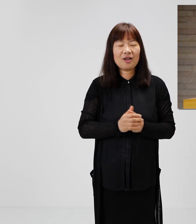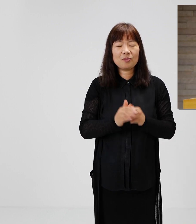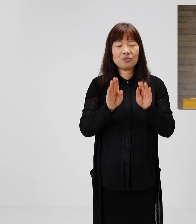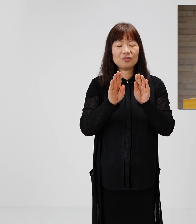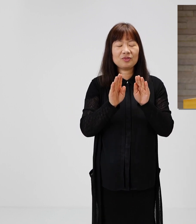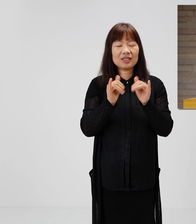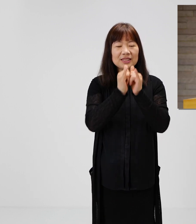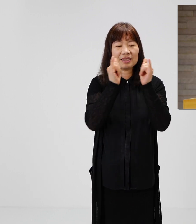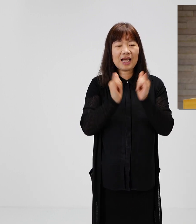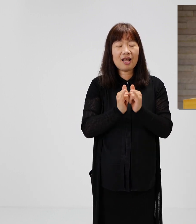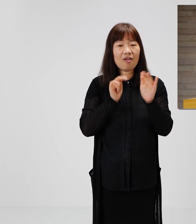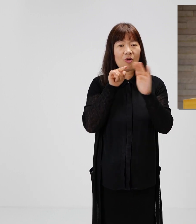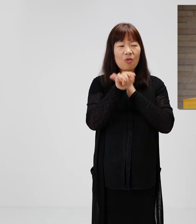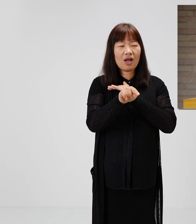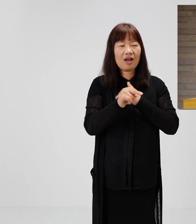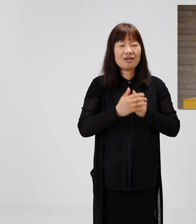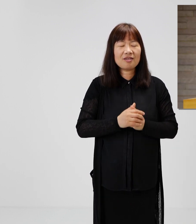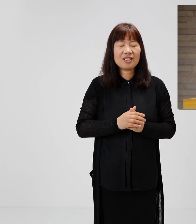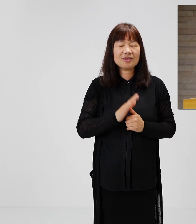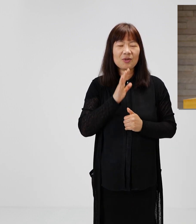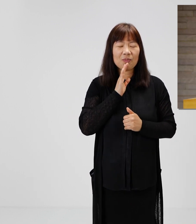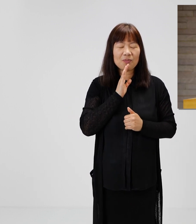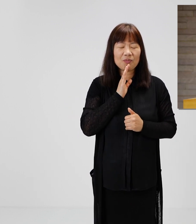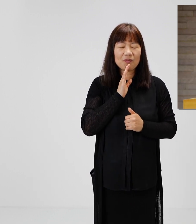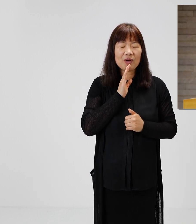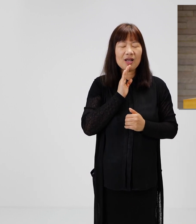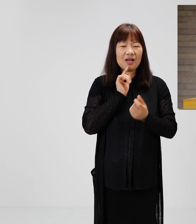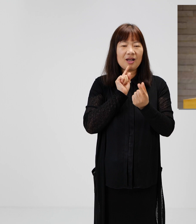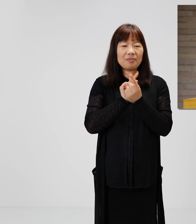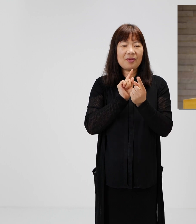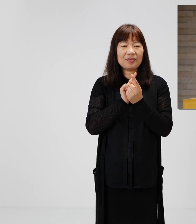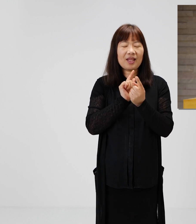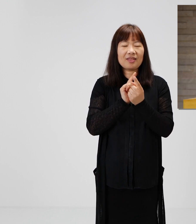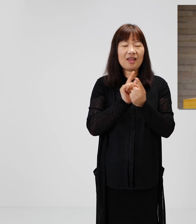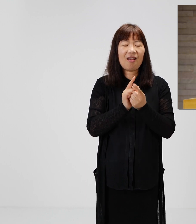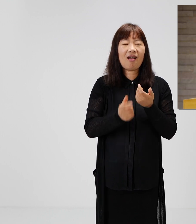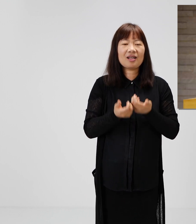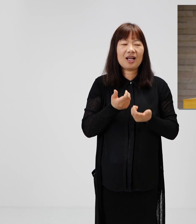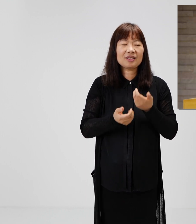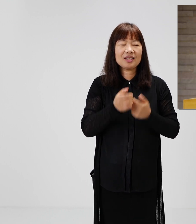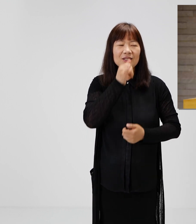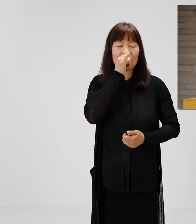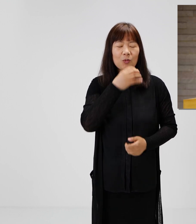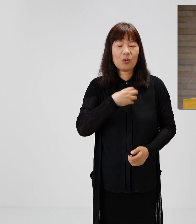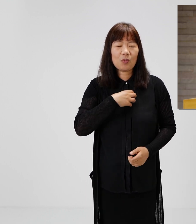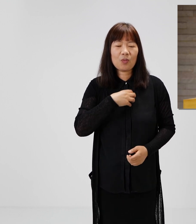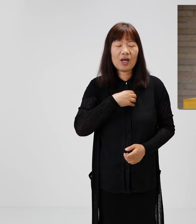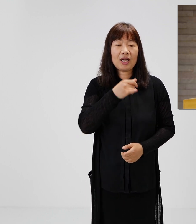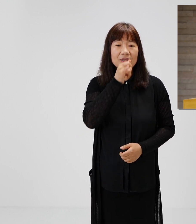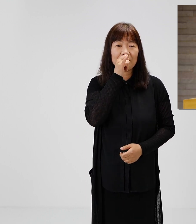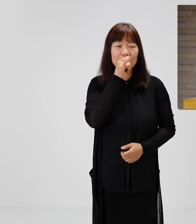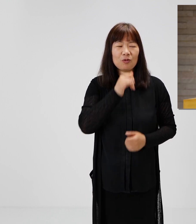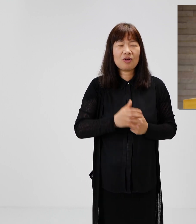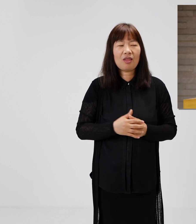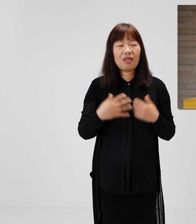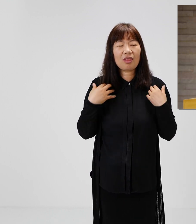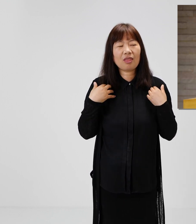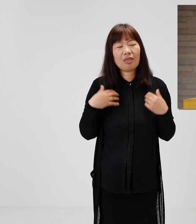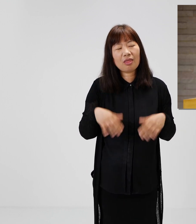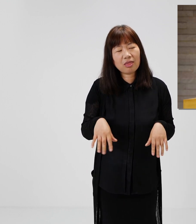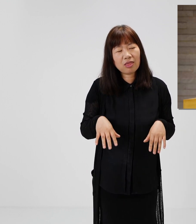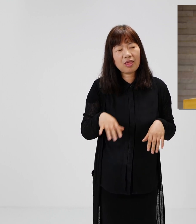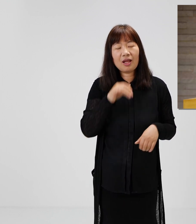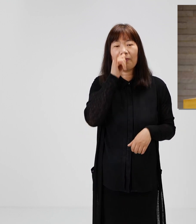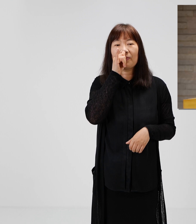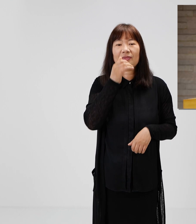나가면 그 맹수 같은 현실이 우리를 겁먹게 만들고 힘겹게 만들고 어깨를 늘어뜨리게